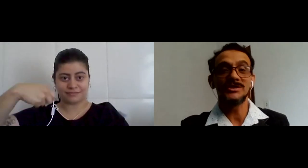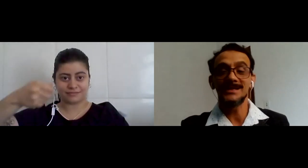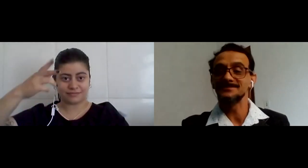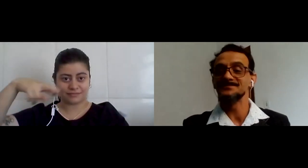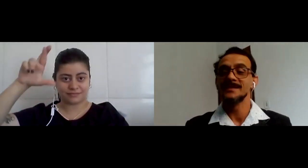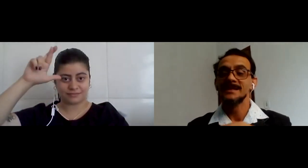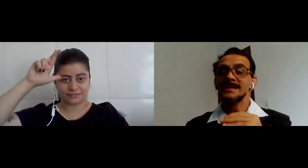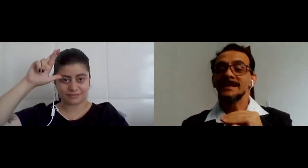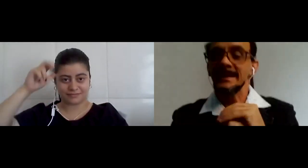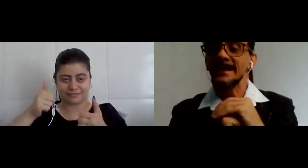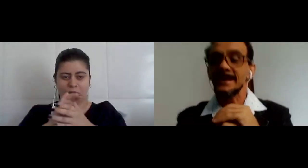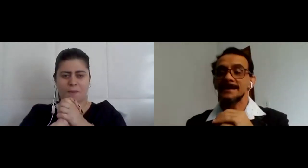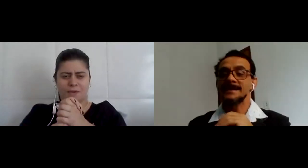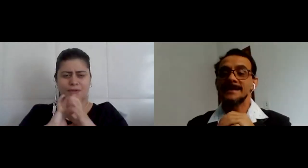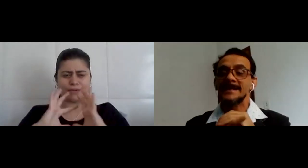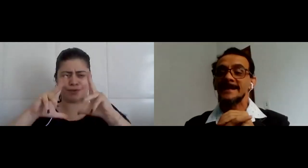bom dia.